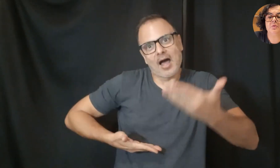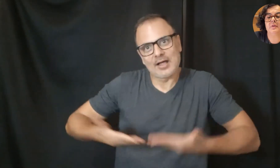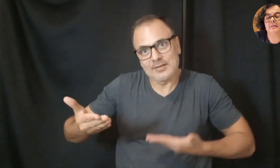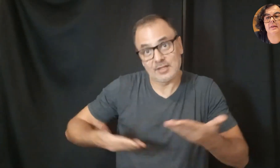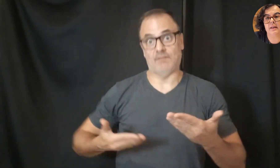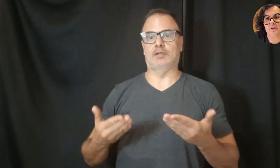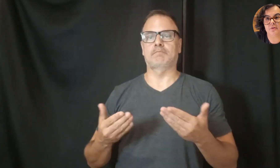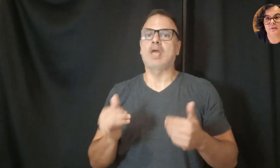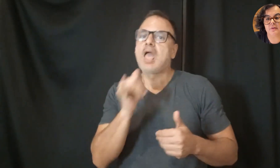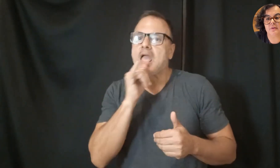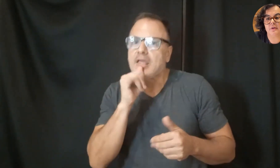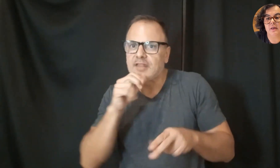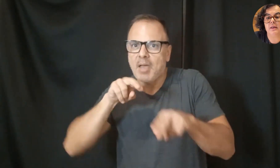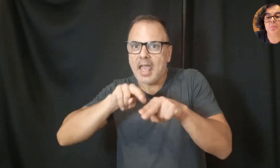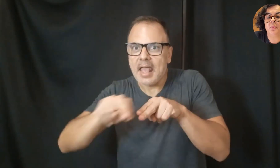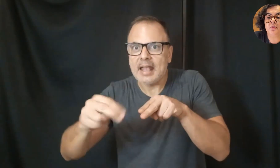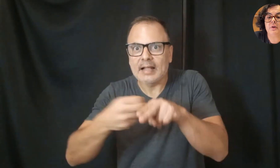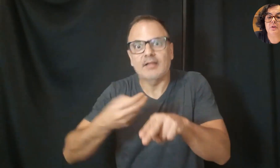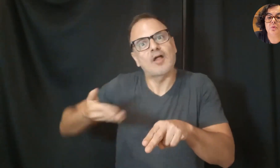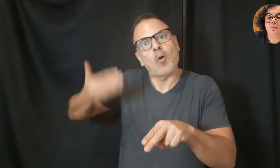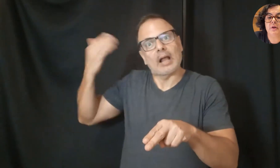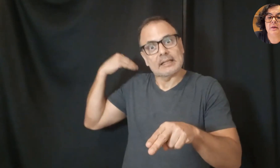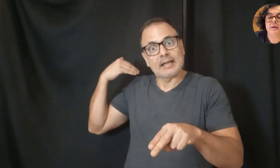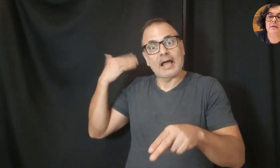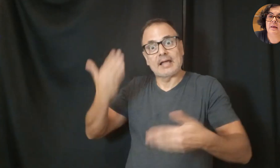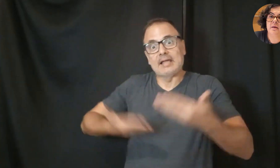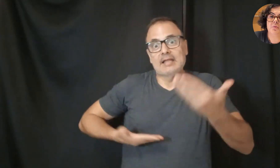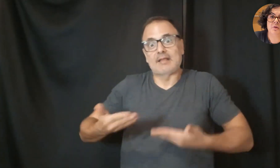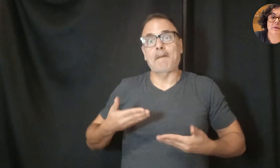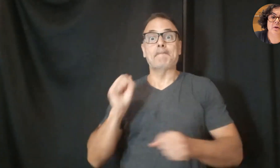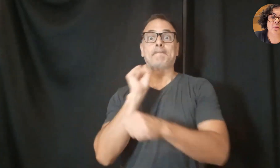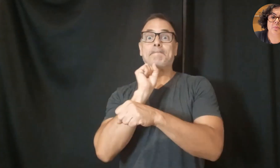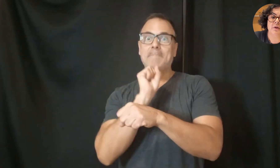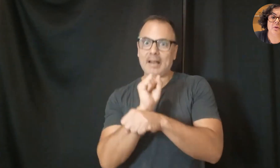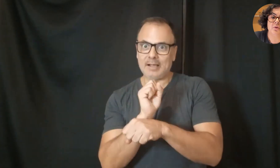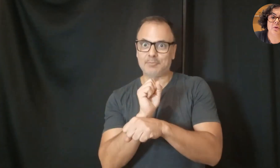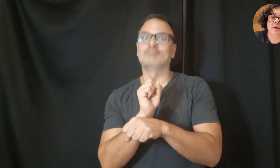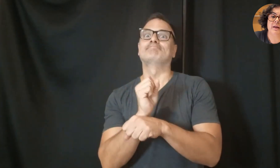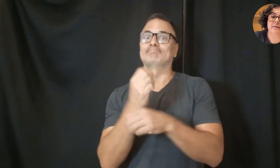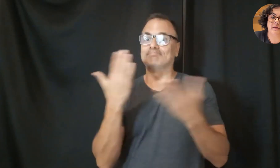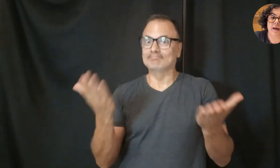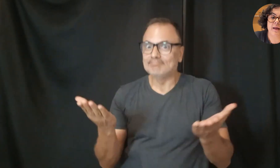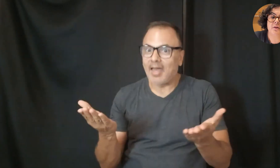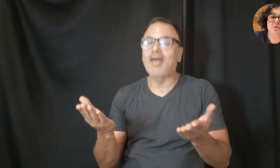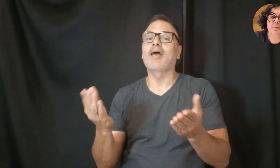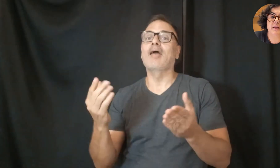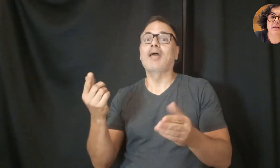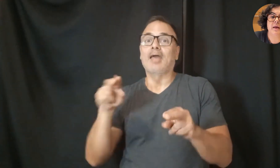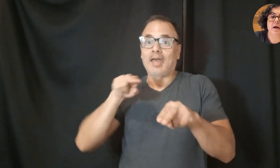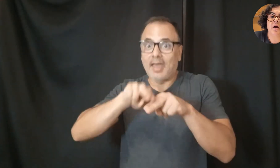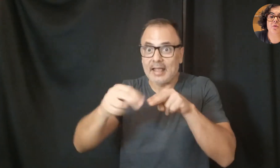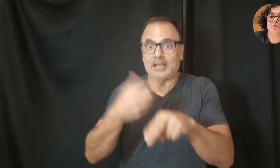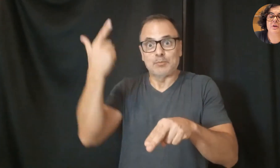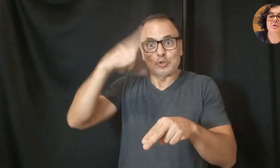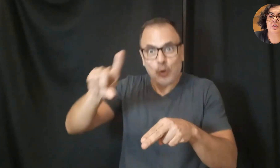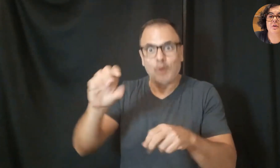nas tarefas que porventura tenhamos interrompido na seara do bem ao fim de